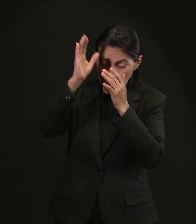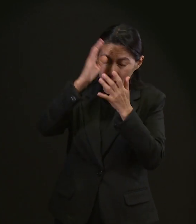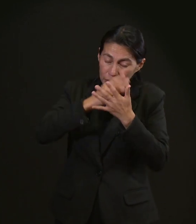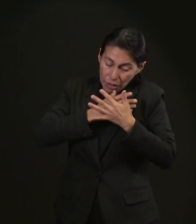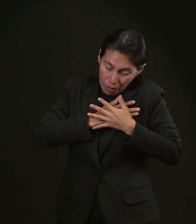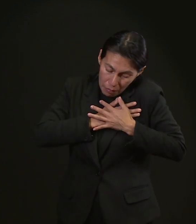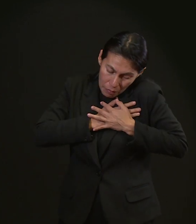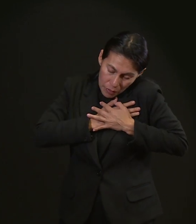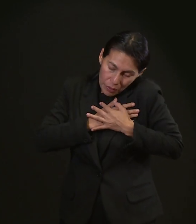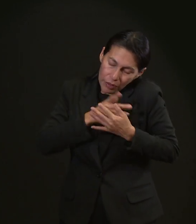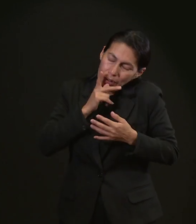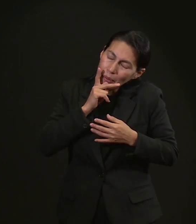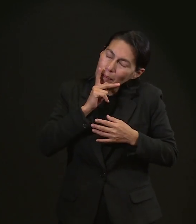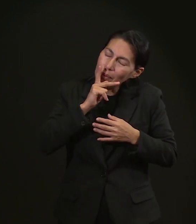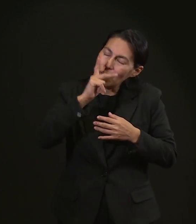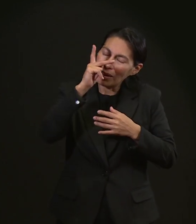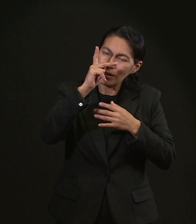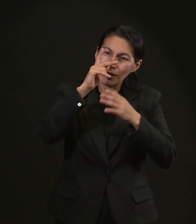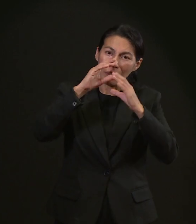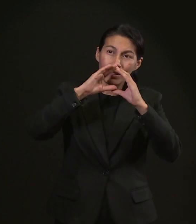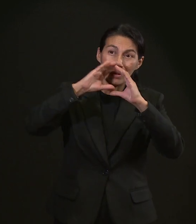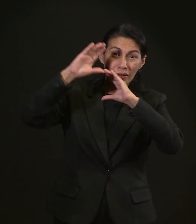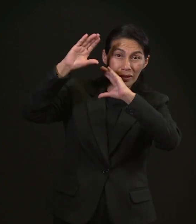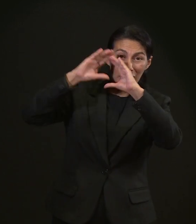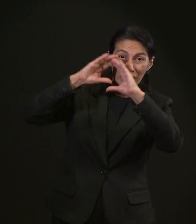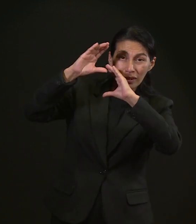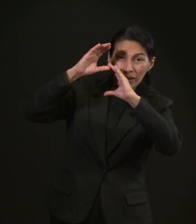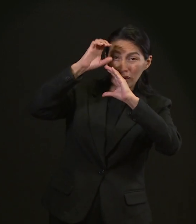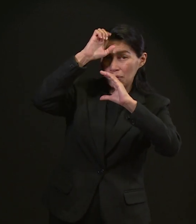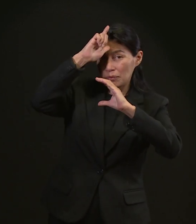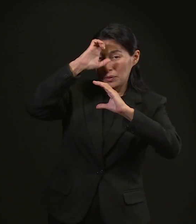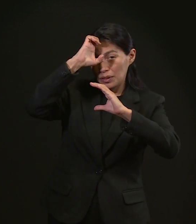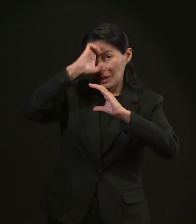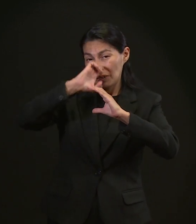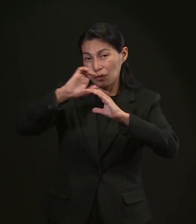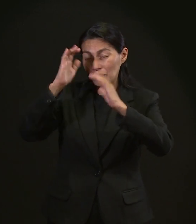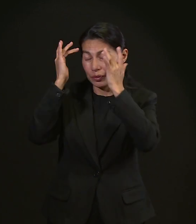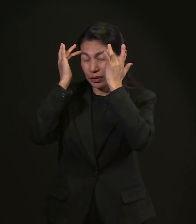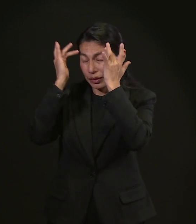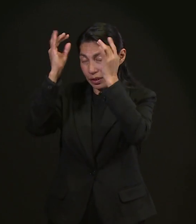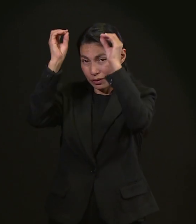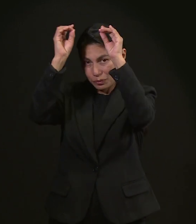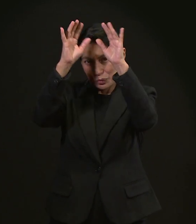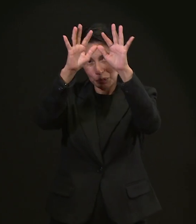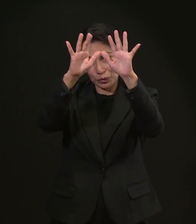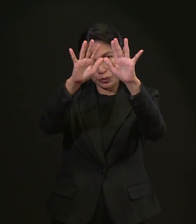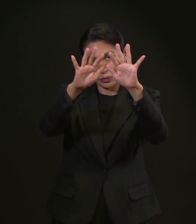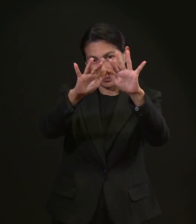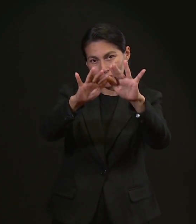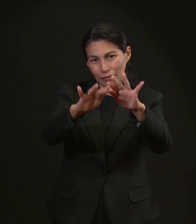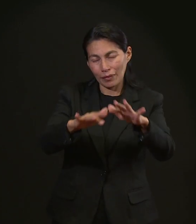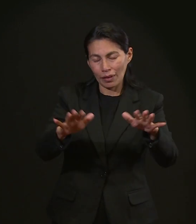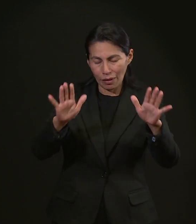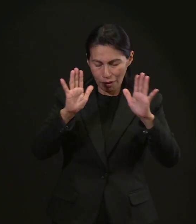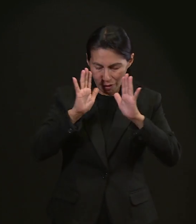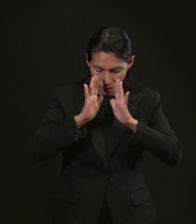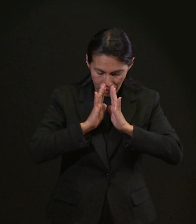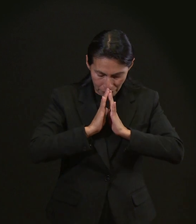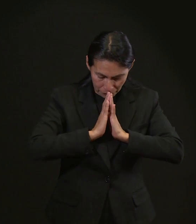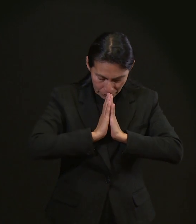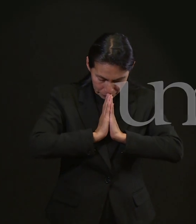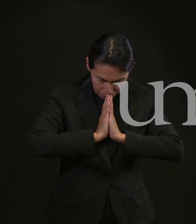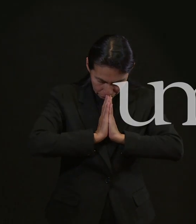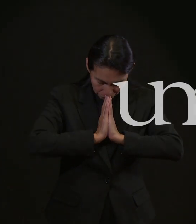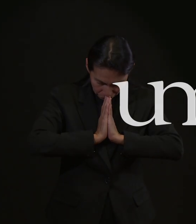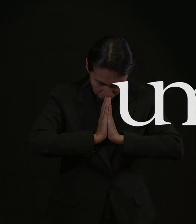el amor del padre y la comunión con el espíritu santo sean con todos ustedes